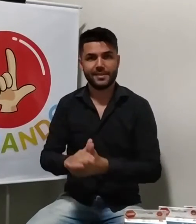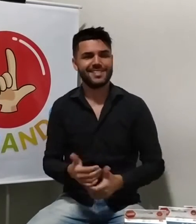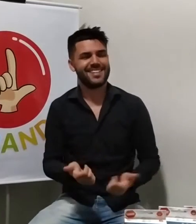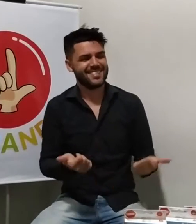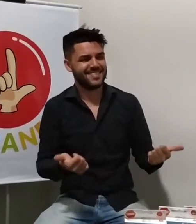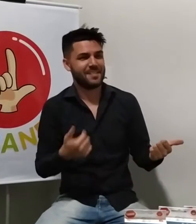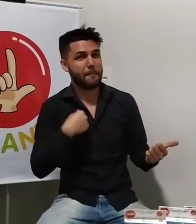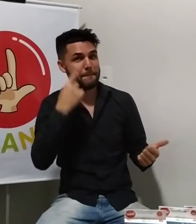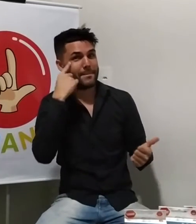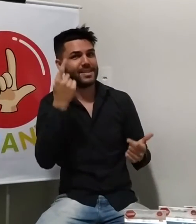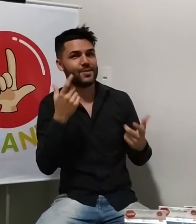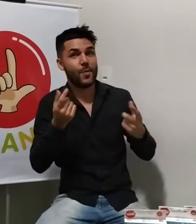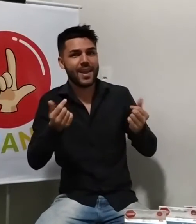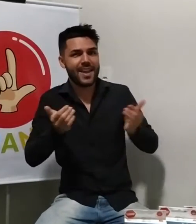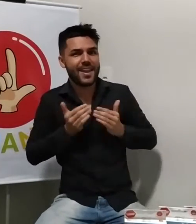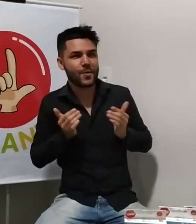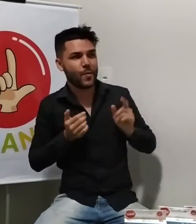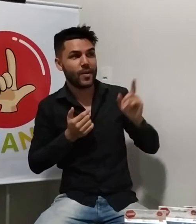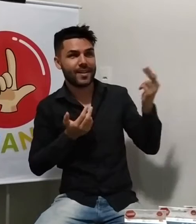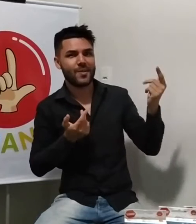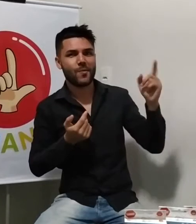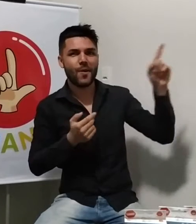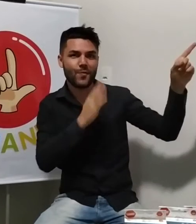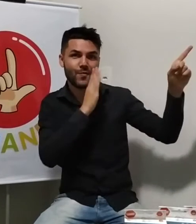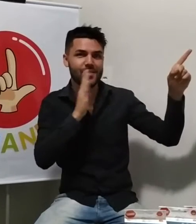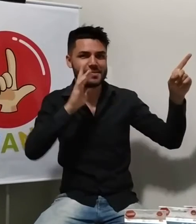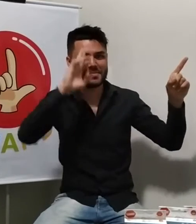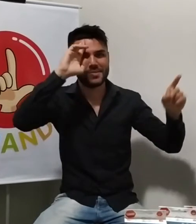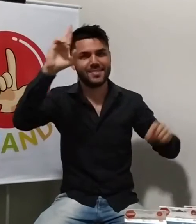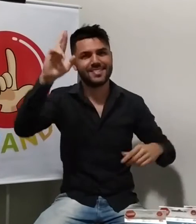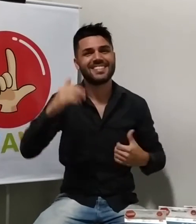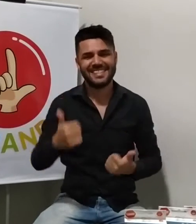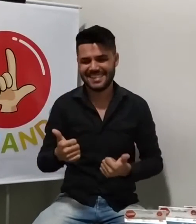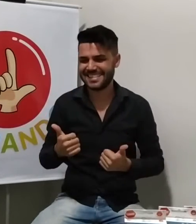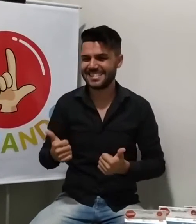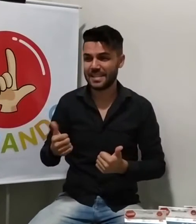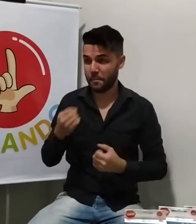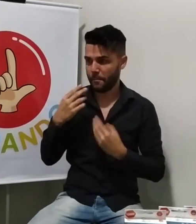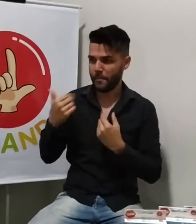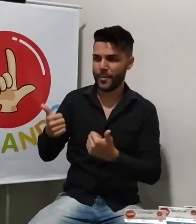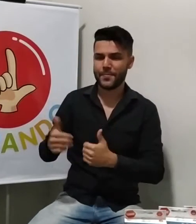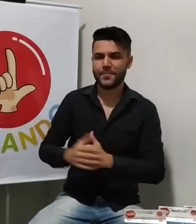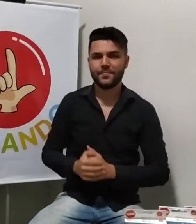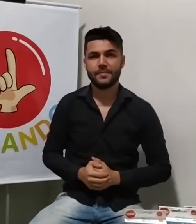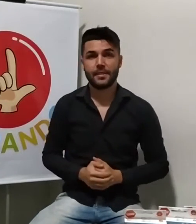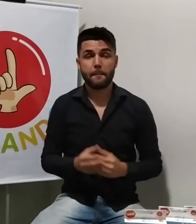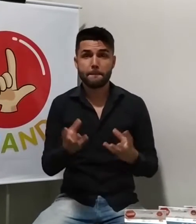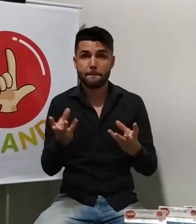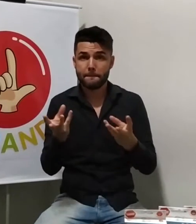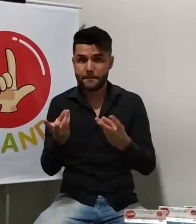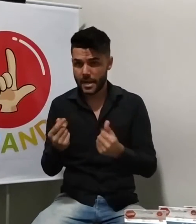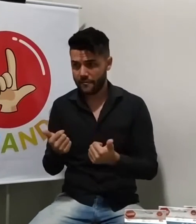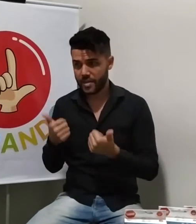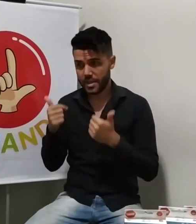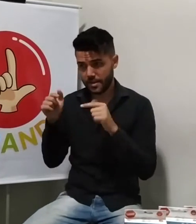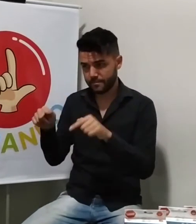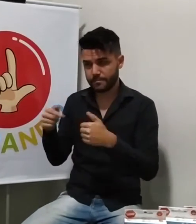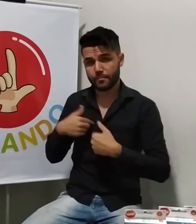você aqui. Então, pra quem não sabe, eu conheci o Gustavo lá em Orlando, né? Quer dizer, conheci pessoalmente, conheci ele pela imprensa, pelos grandes feitos que ele